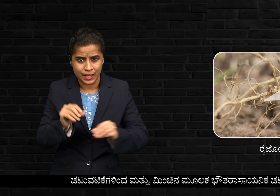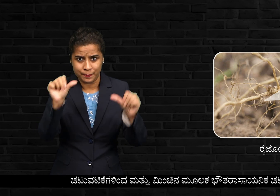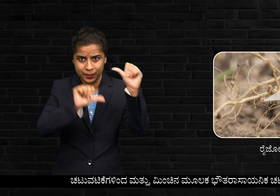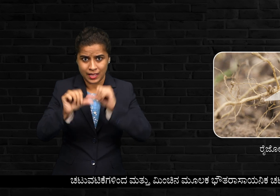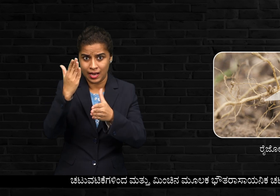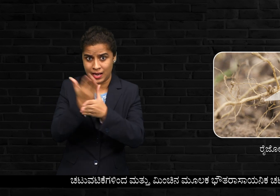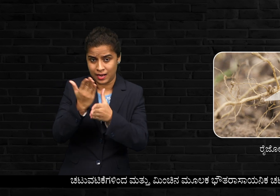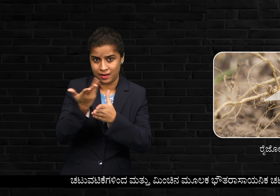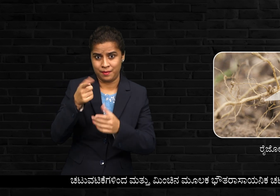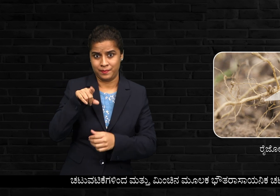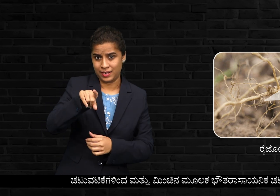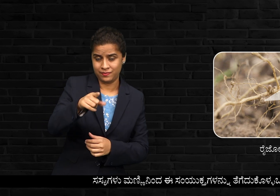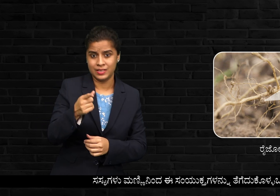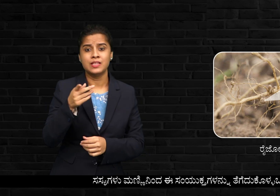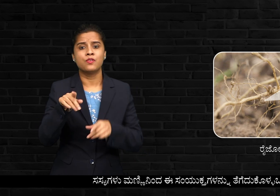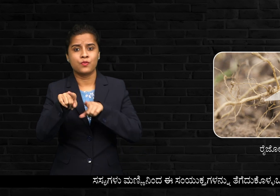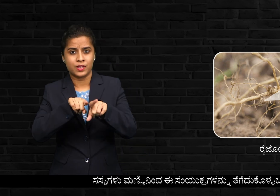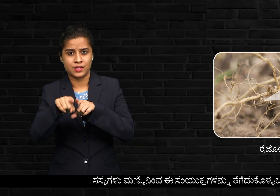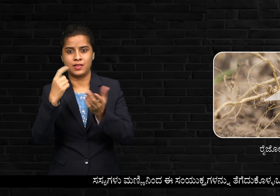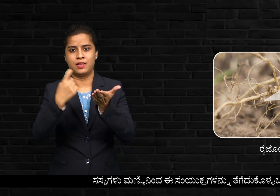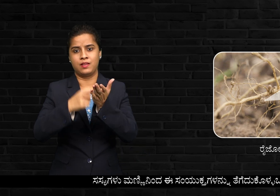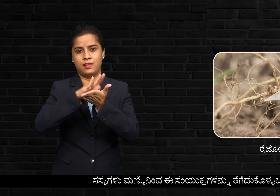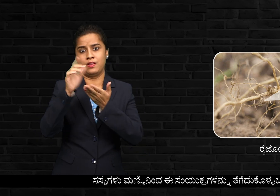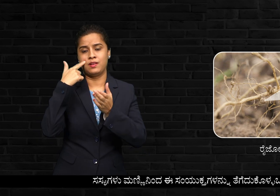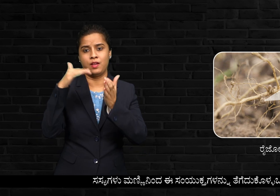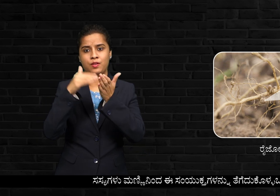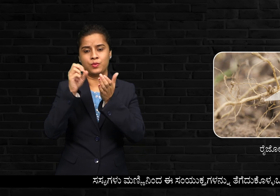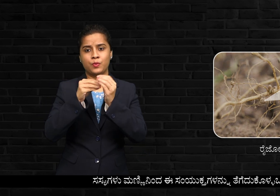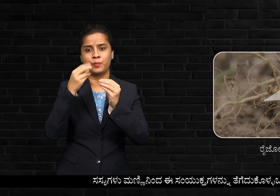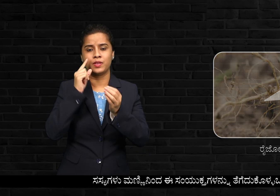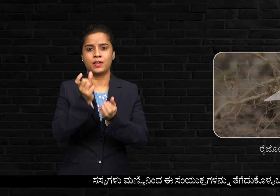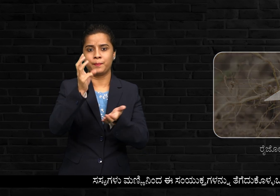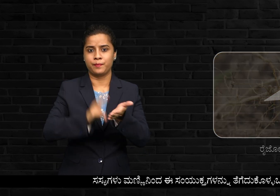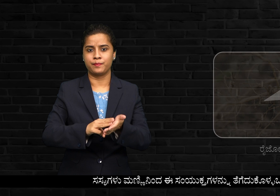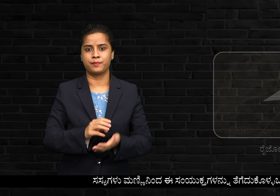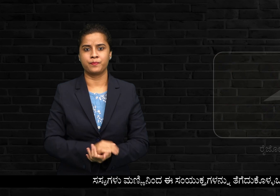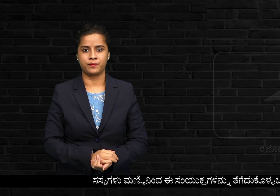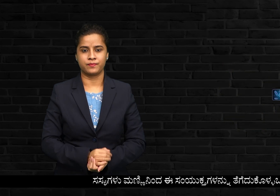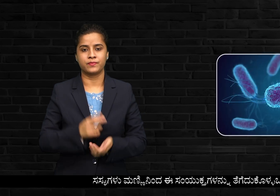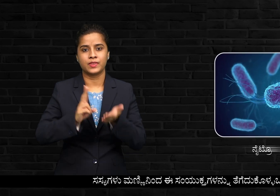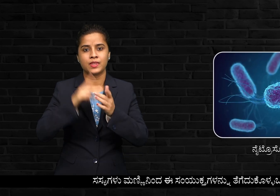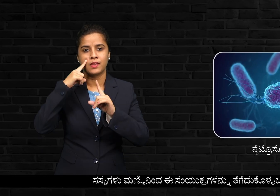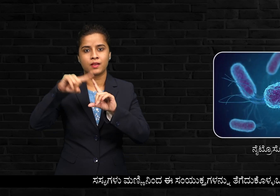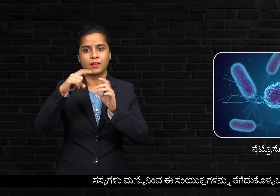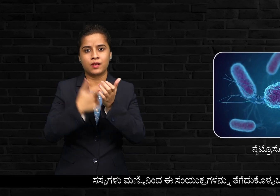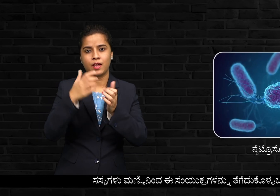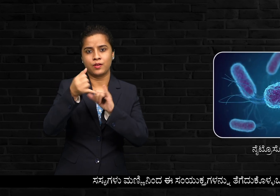ಭೌತ ರಾಸಾಯನಿಕ ಚಟುವಟಿಕೆಗಳಿಂದ ಸಸ್ಯಗಳು ಮಣ್ಣಿನಿಂದ ಈ ಸಂಯುಕ್ತಗಳನ್ನು ತೆಗೆದುಕೊಳ್ಳಬಹುದು.